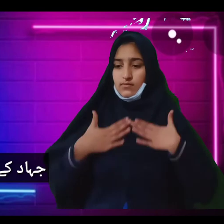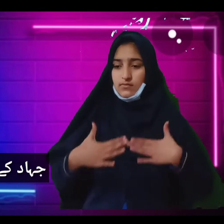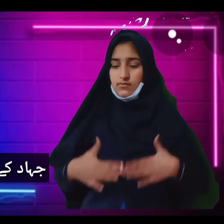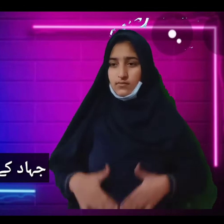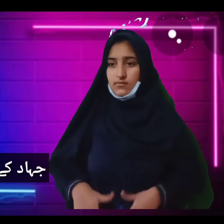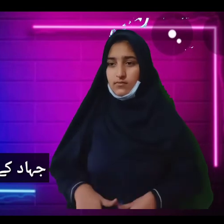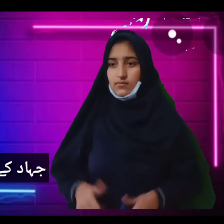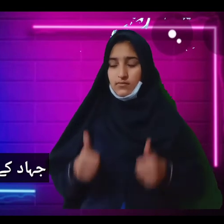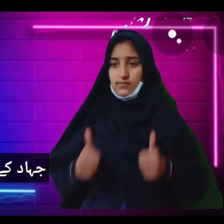रहो।